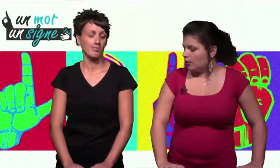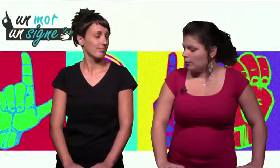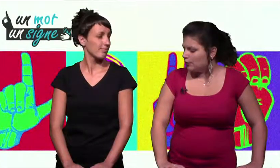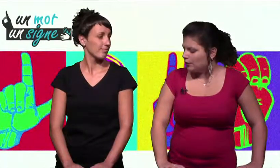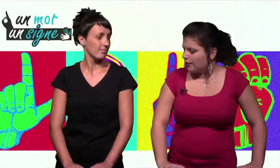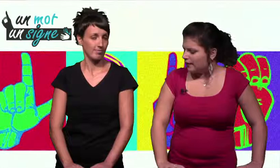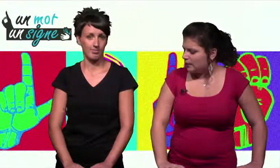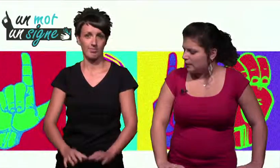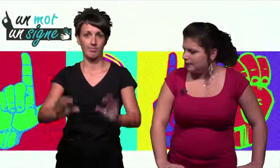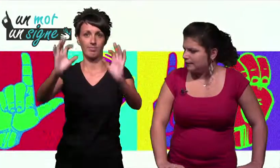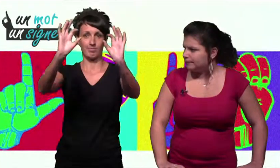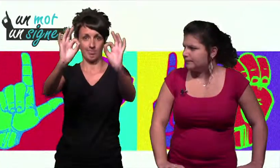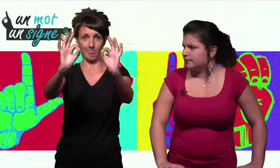Comment tu fais avec tes mains?